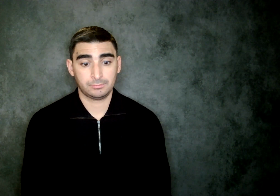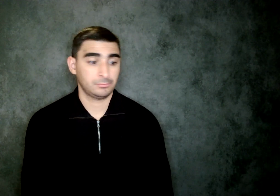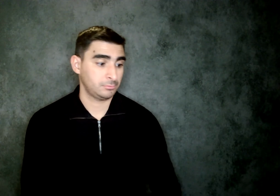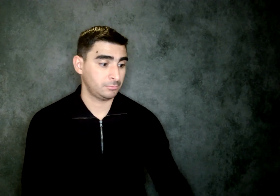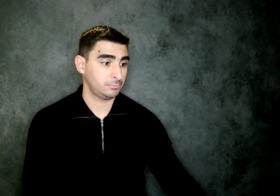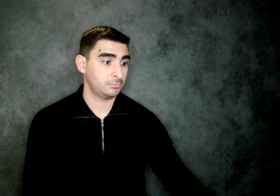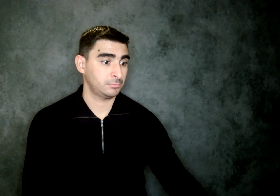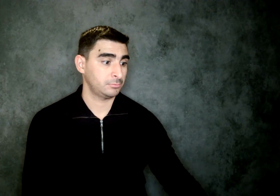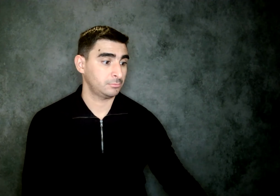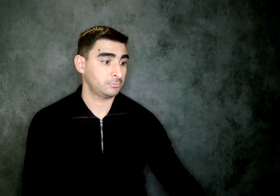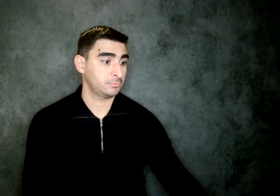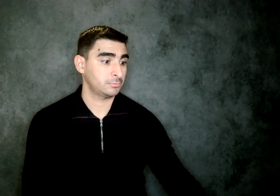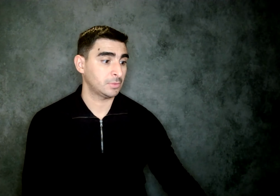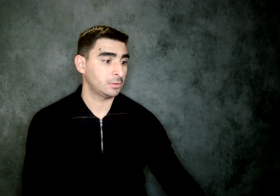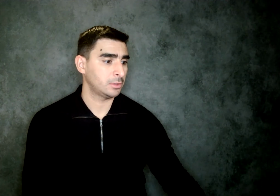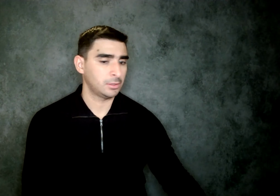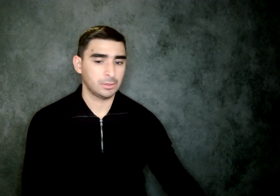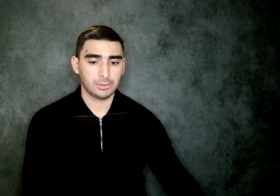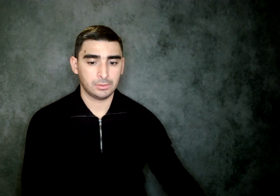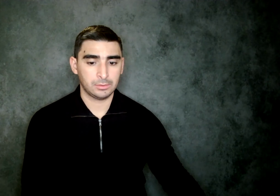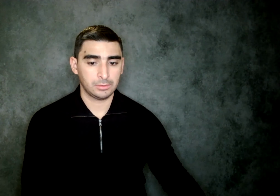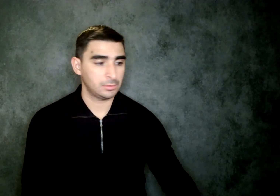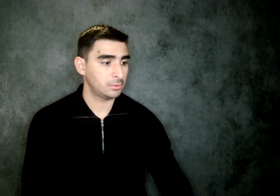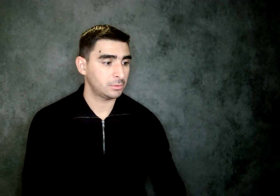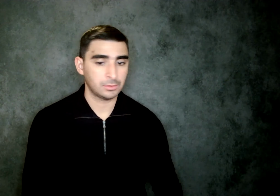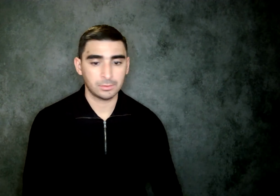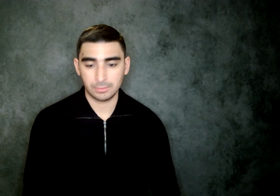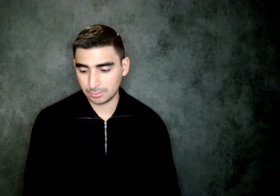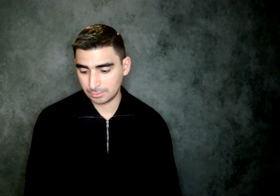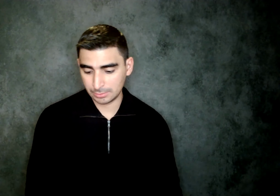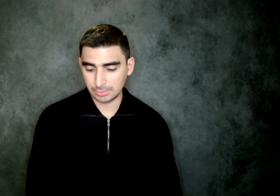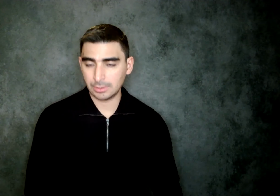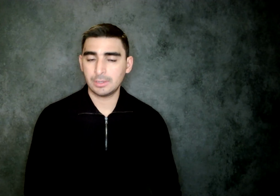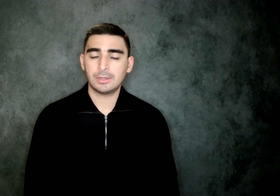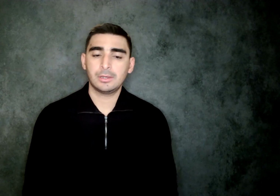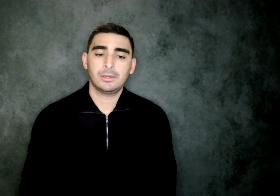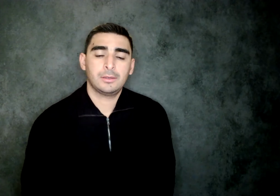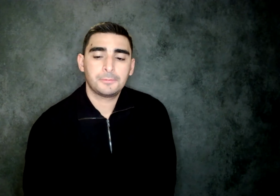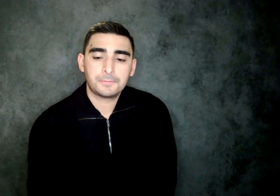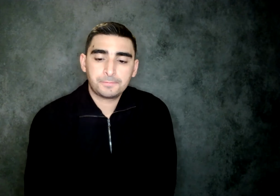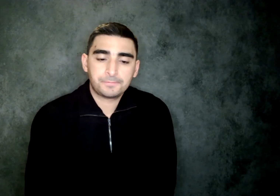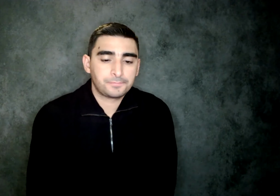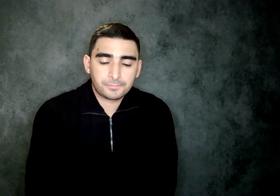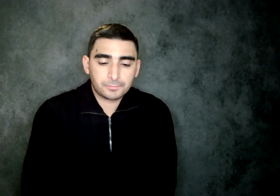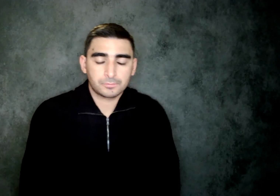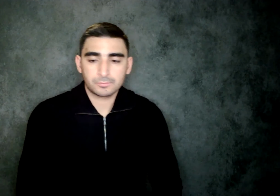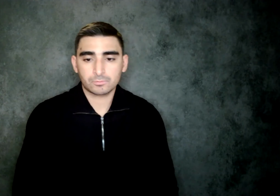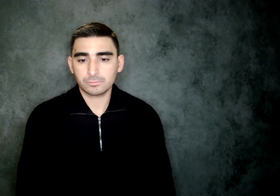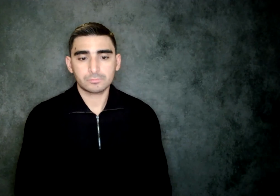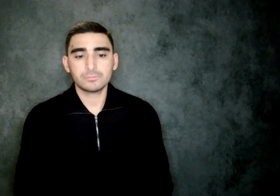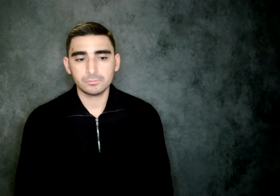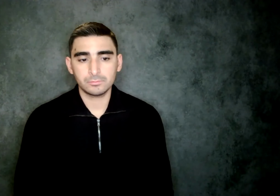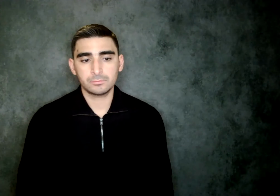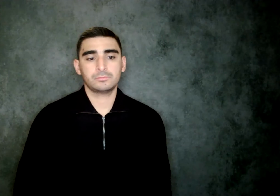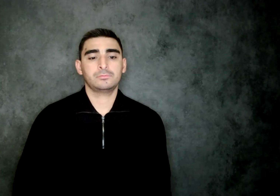yo lo que me acuerdo es que debía de ser pues algo novedoso, algo que jamás se había hecho, algo pues impresionantemente